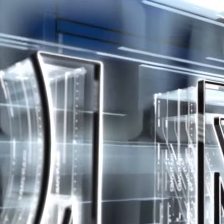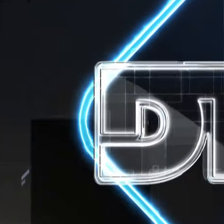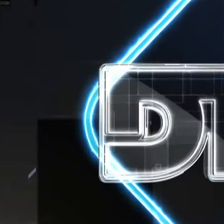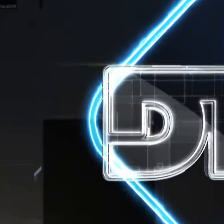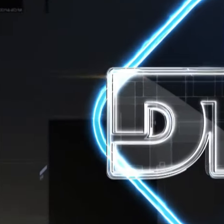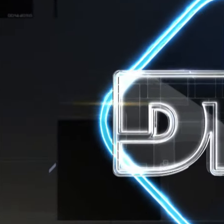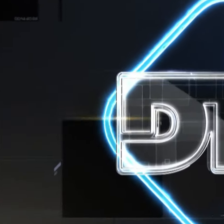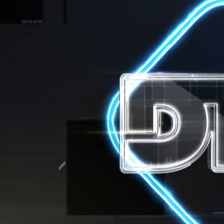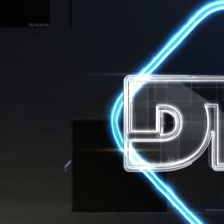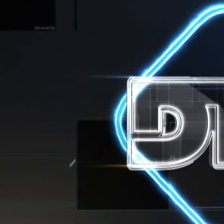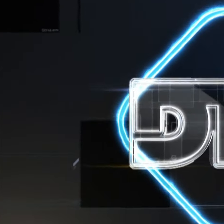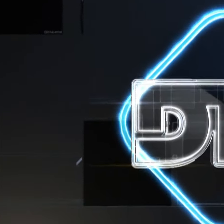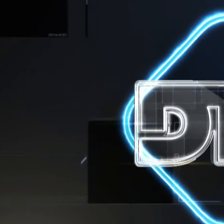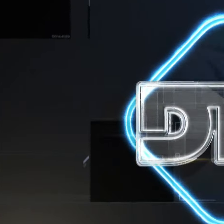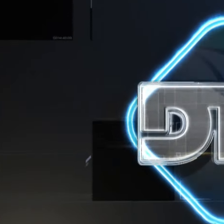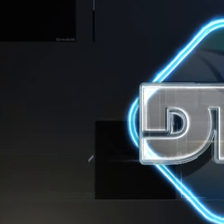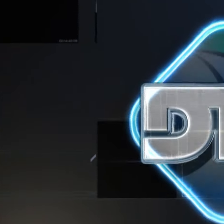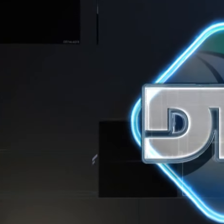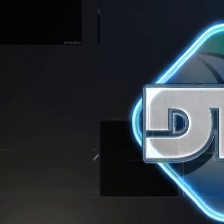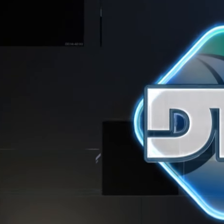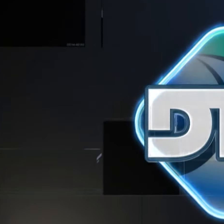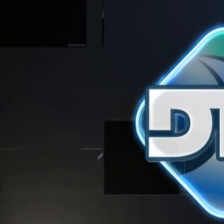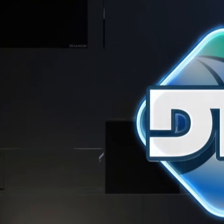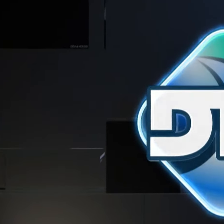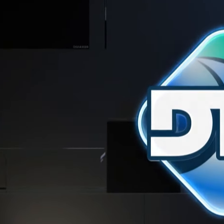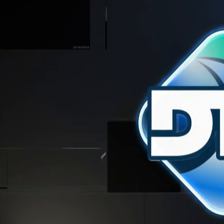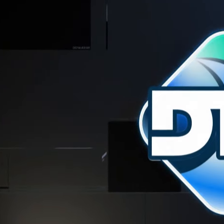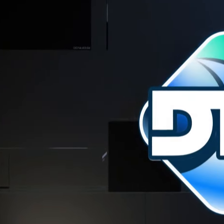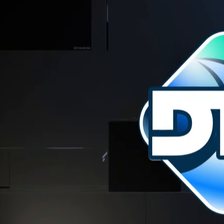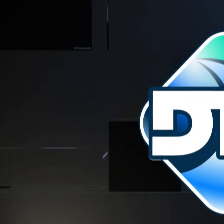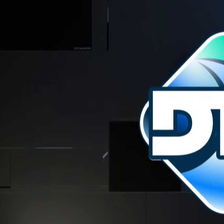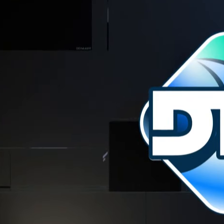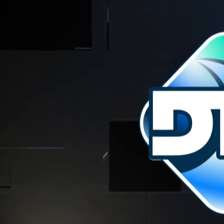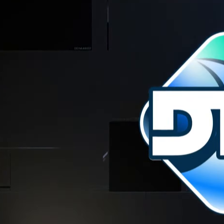Gracias por ver el video. Gracias.